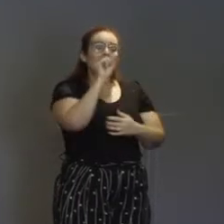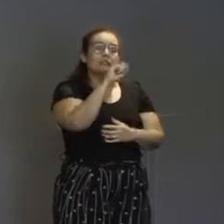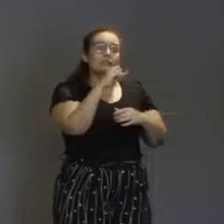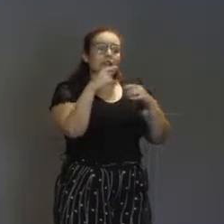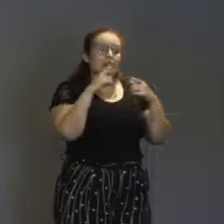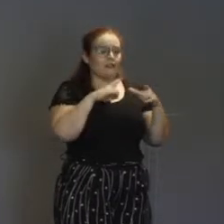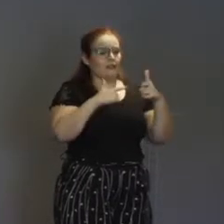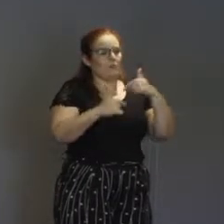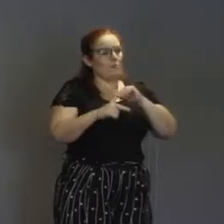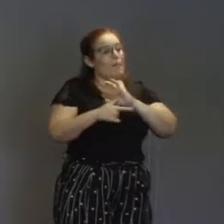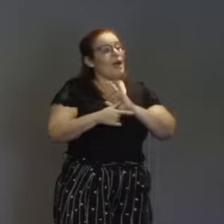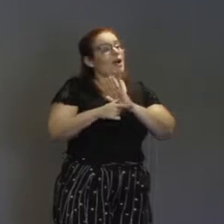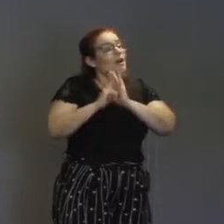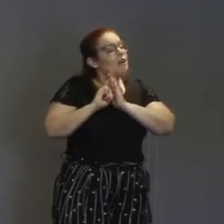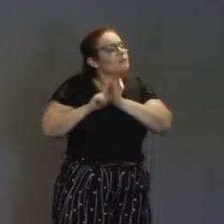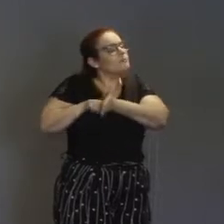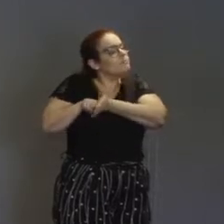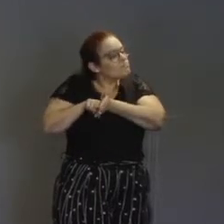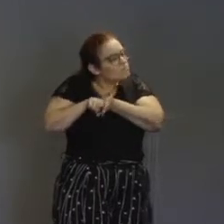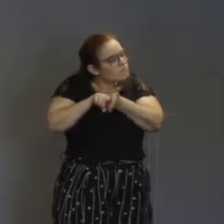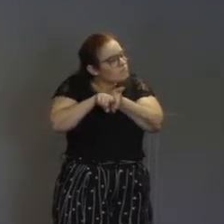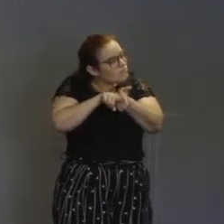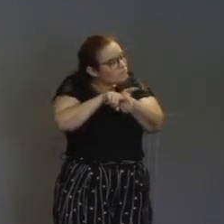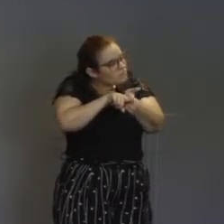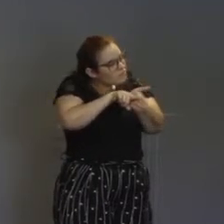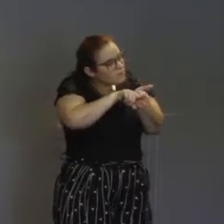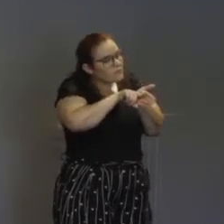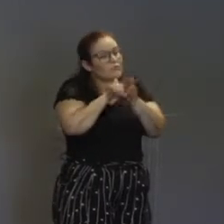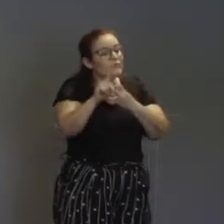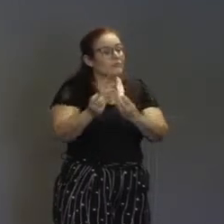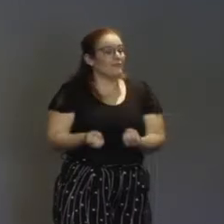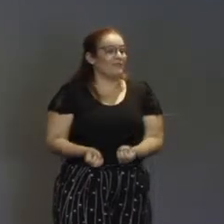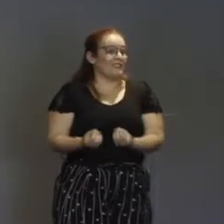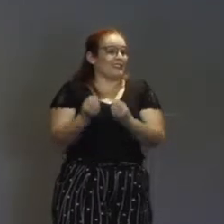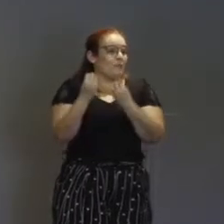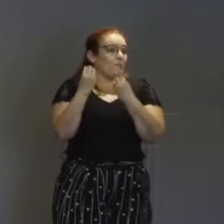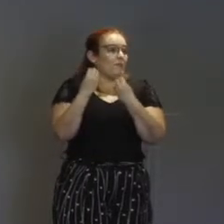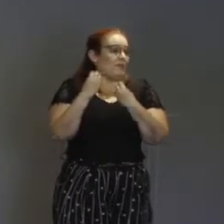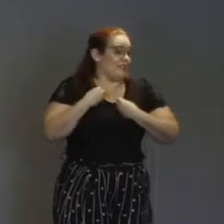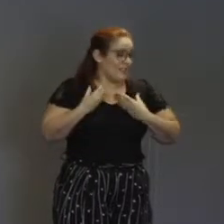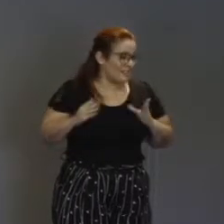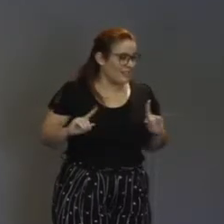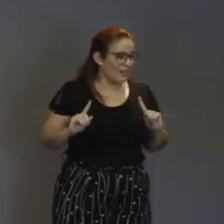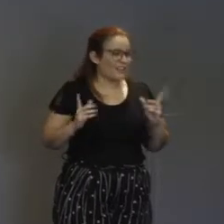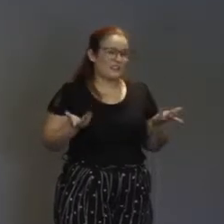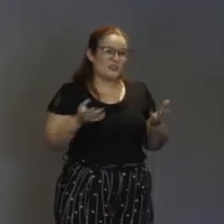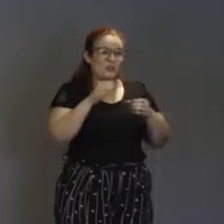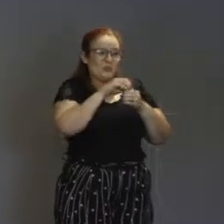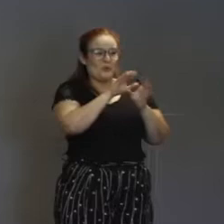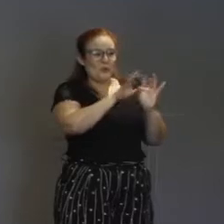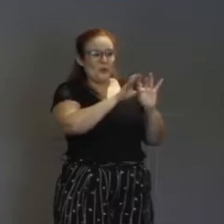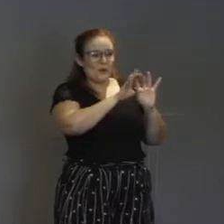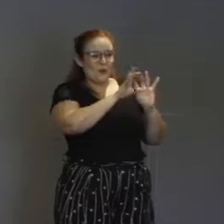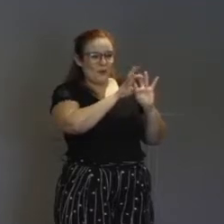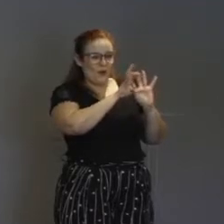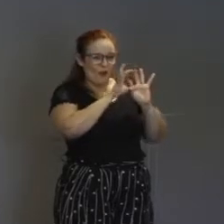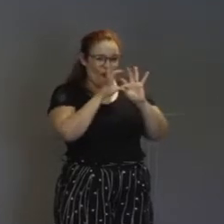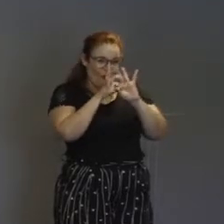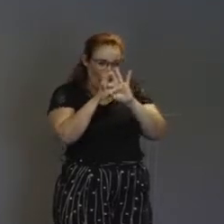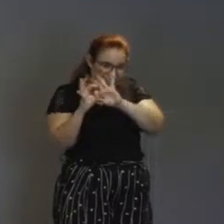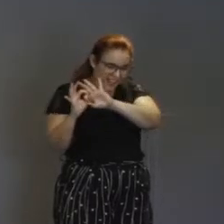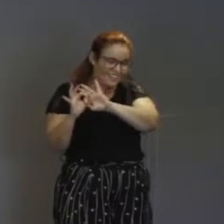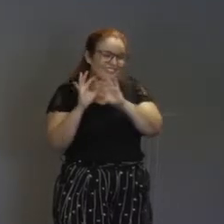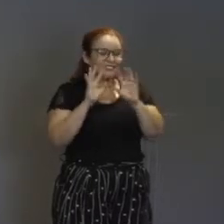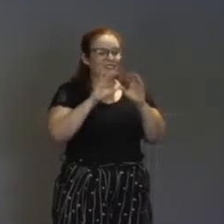de especulação, porque é claro que isso não é dado, e é que é a grande delícia, a gente vai mudando o contexto, fica muito mais fácil. A questão